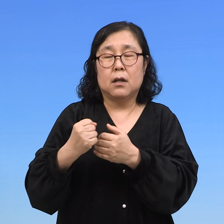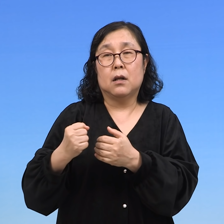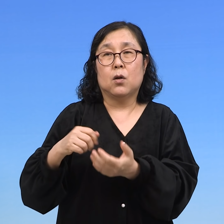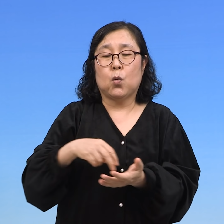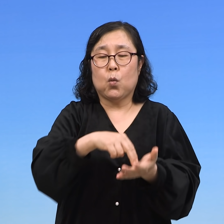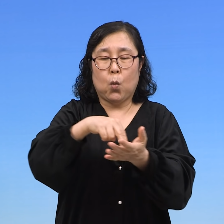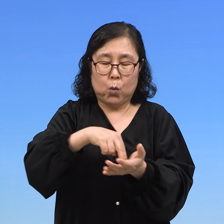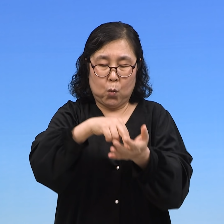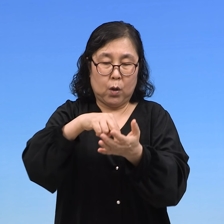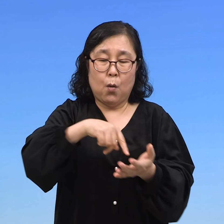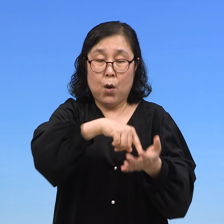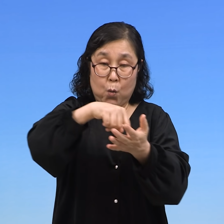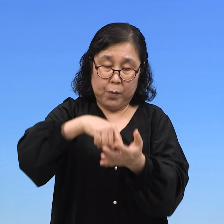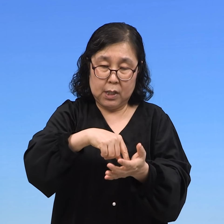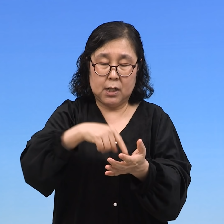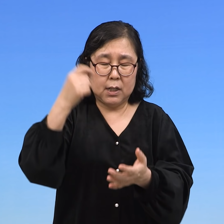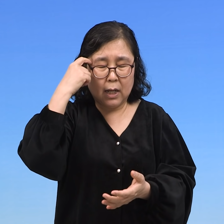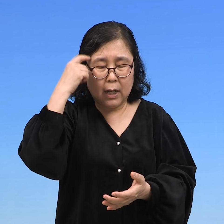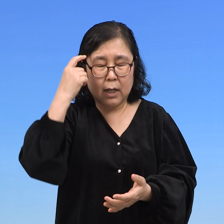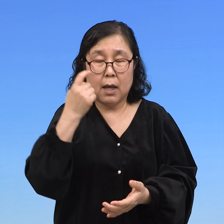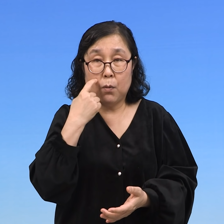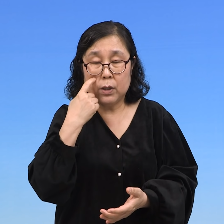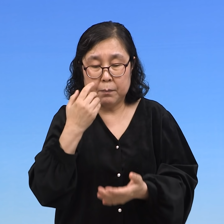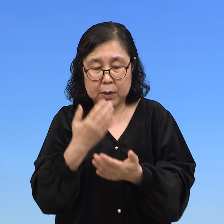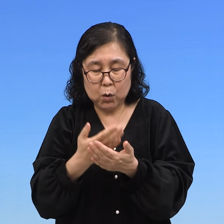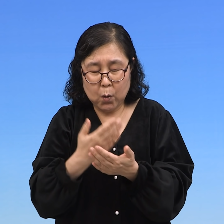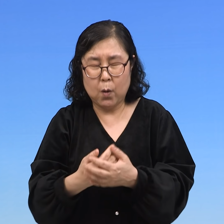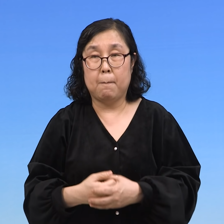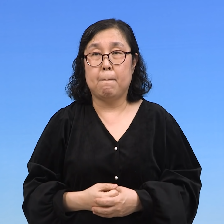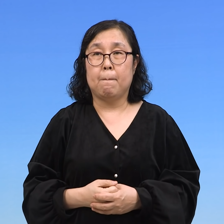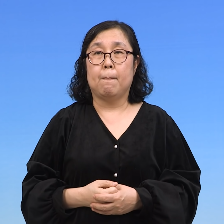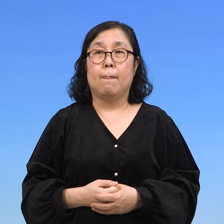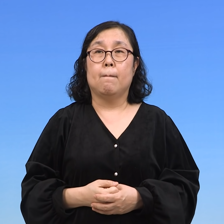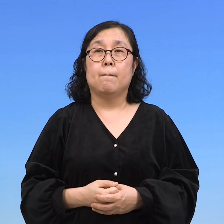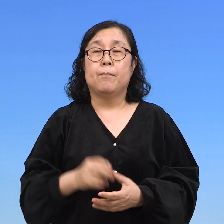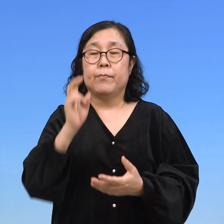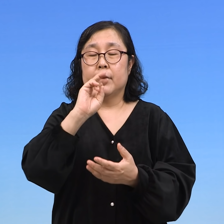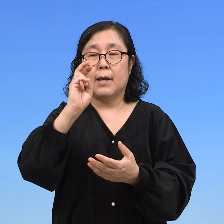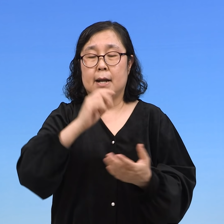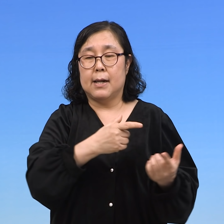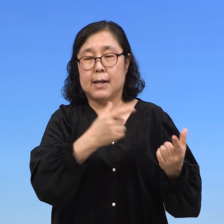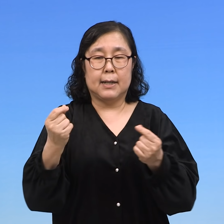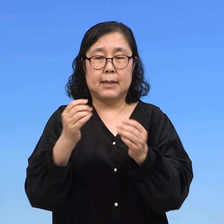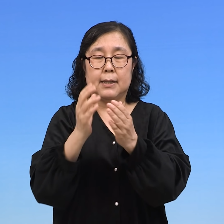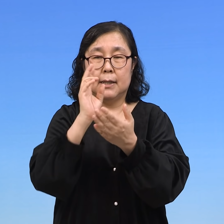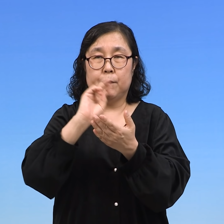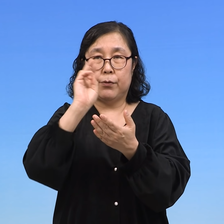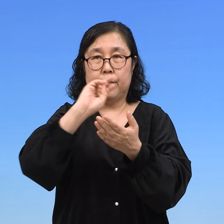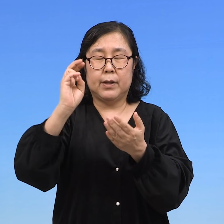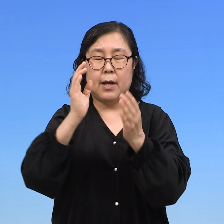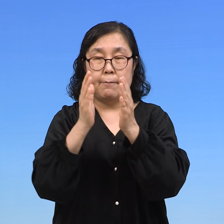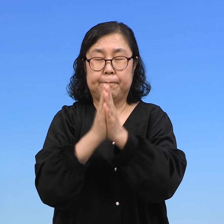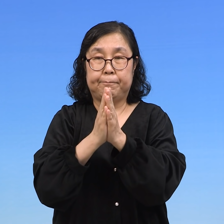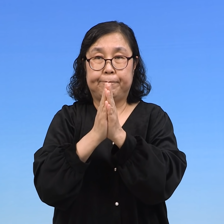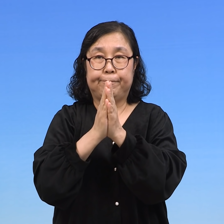고독인지 이 찬양을 함께 부르기 원합니다 어둠 속에 헤매던 내 영혼